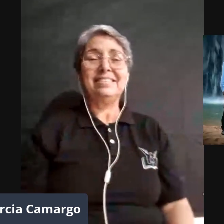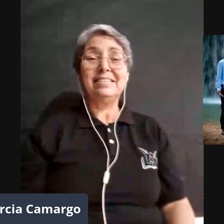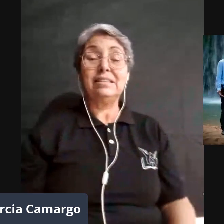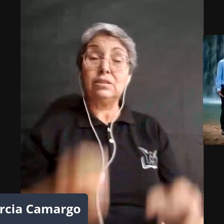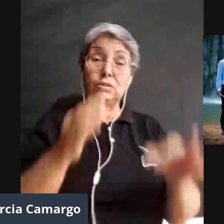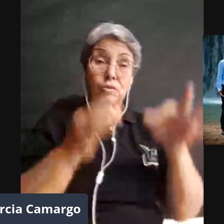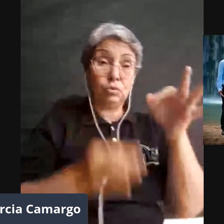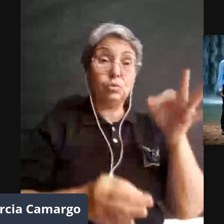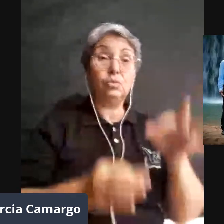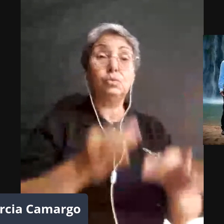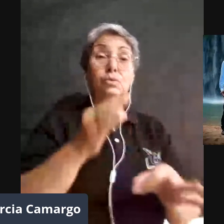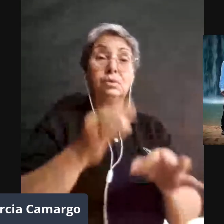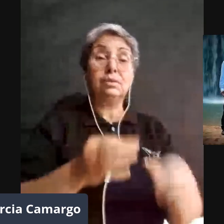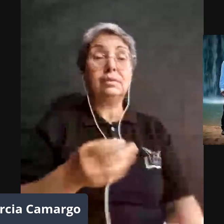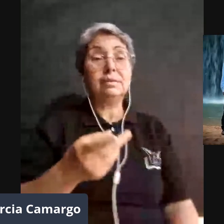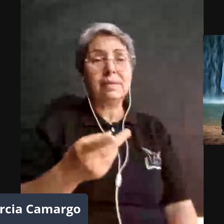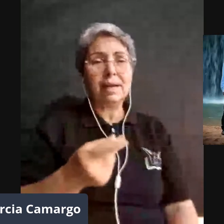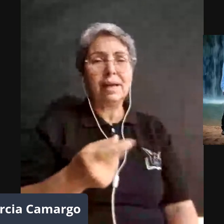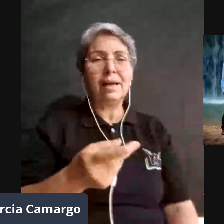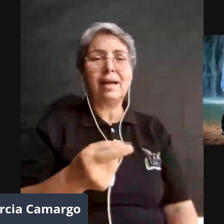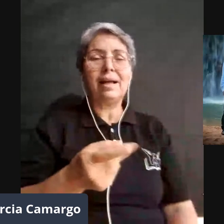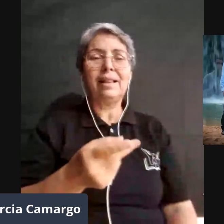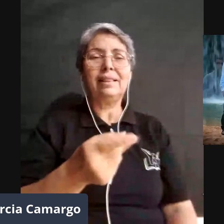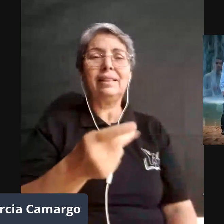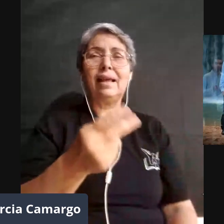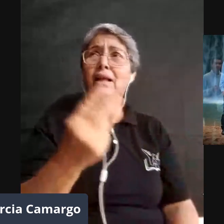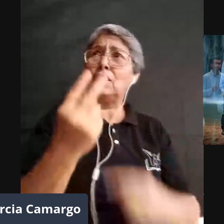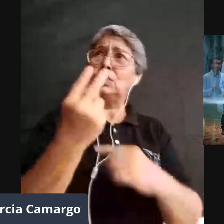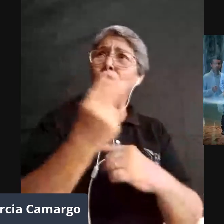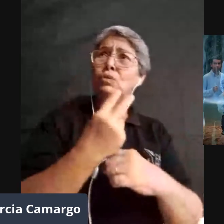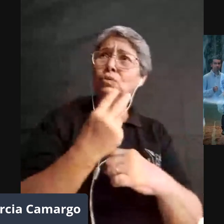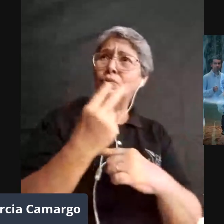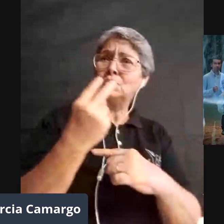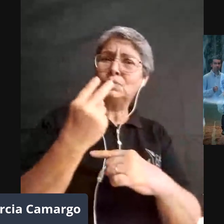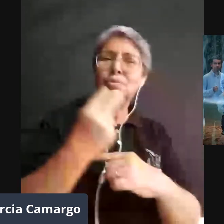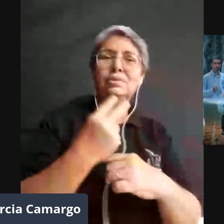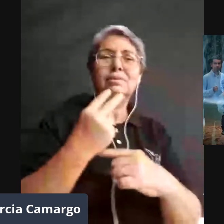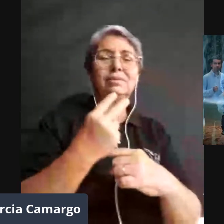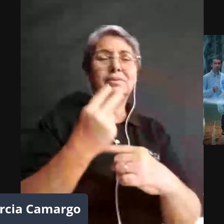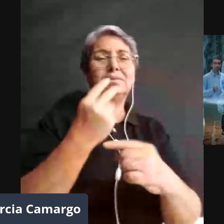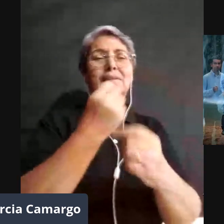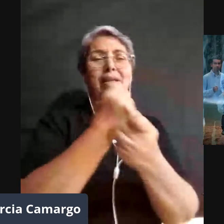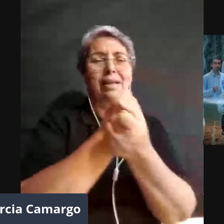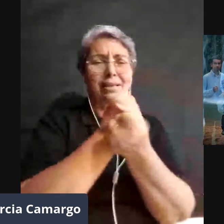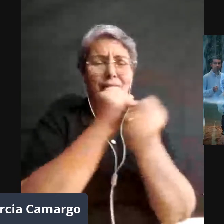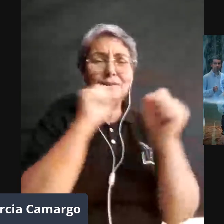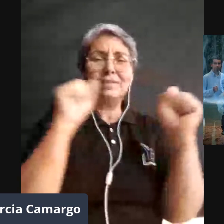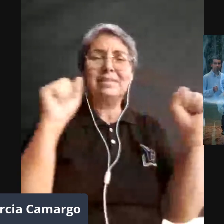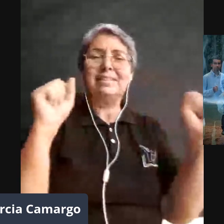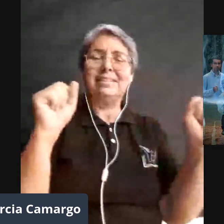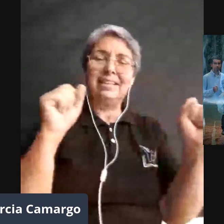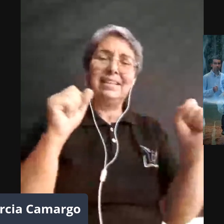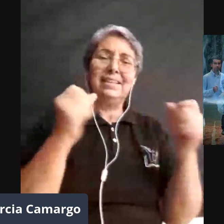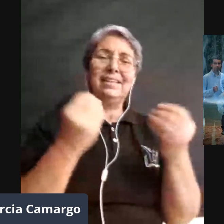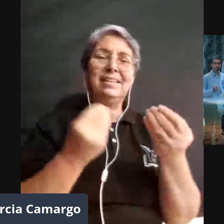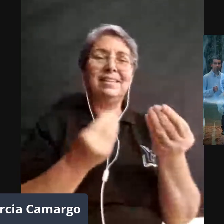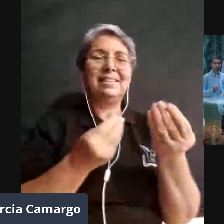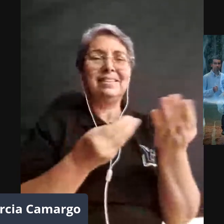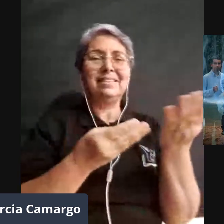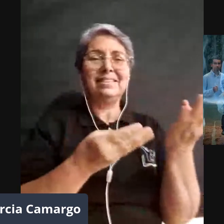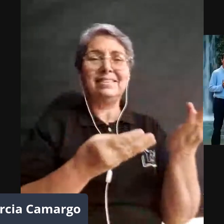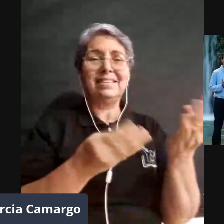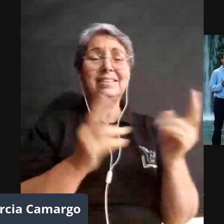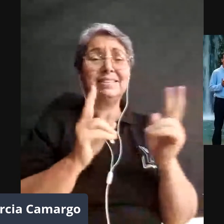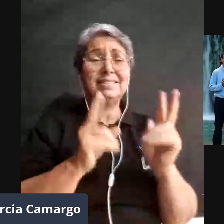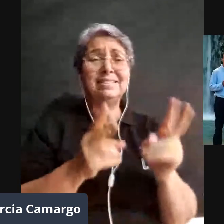eterna que nos livra e nos concede seu